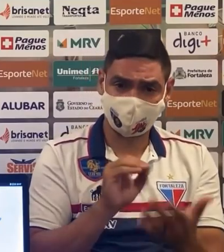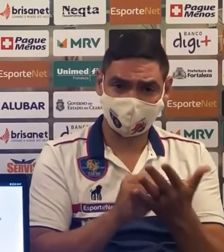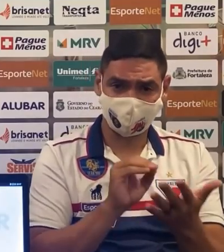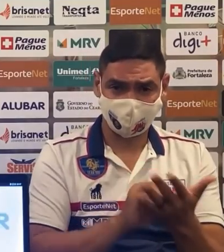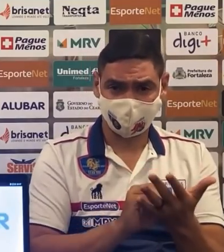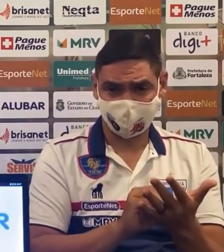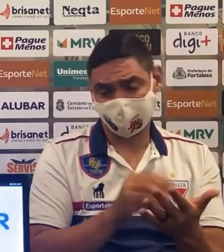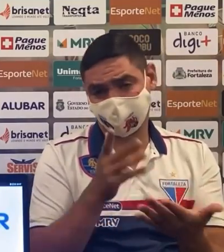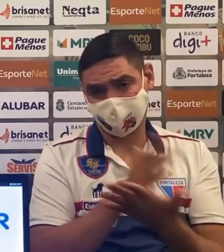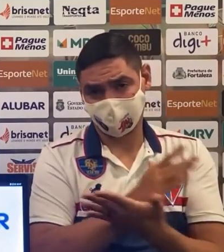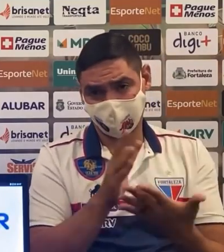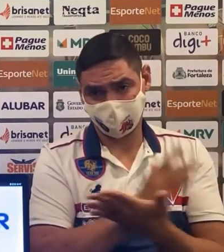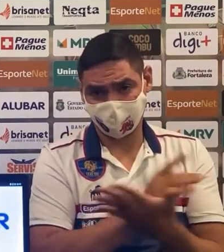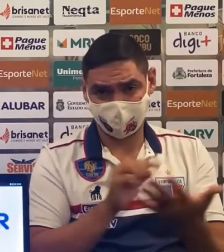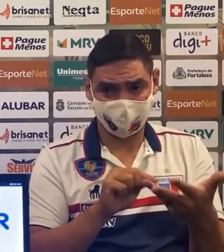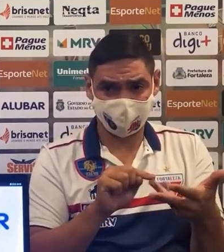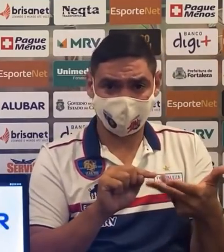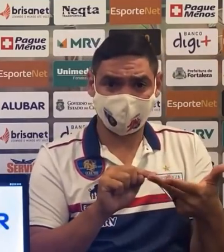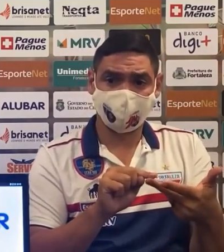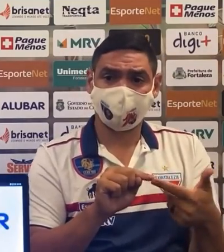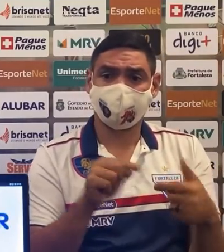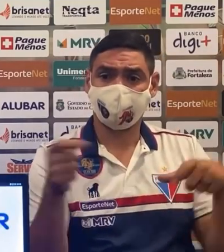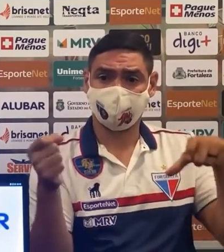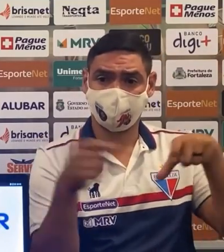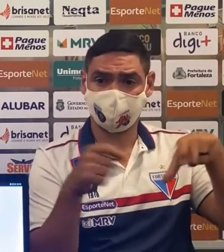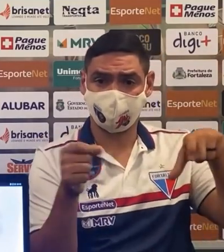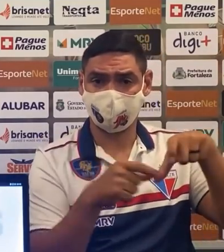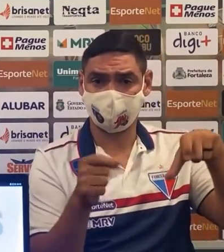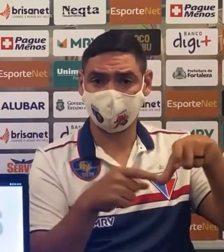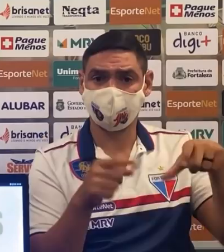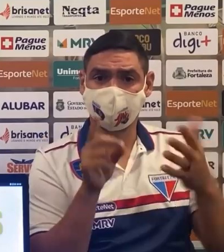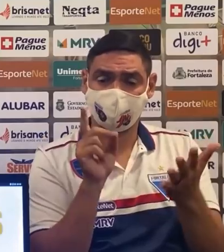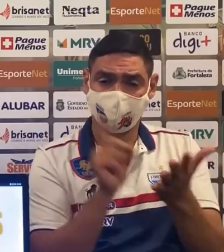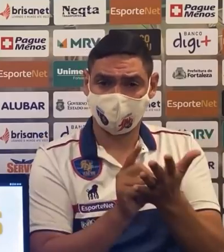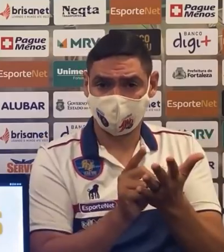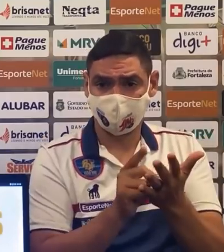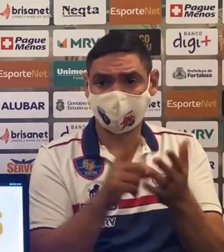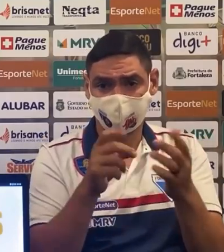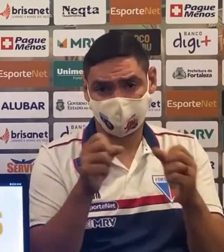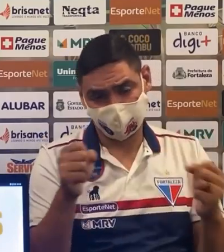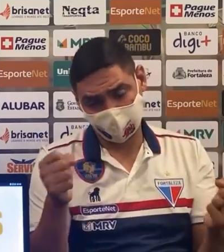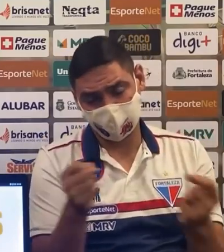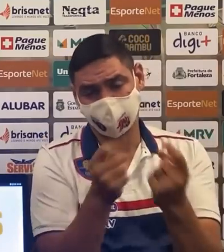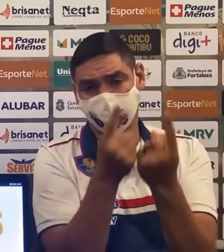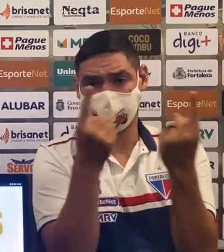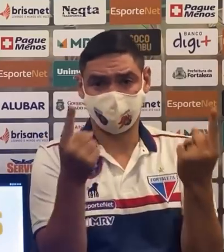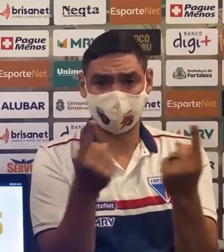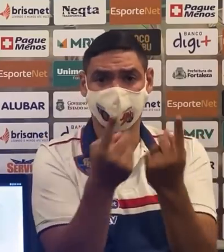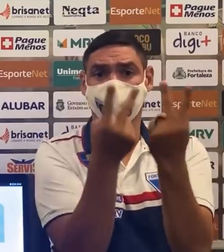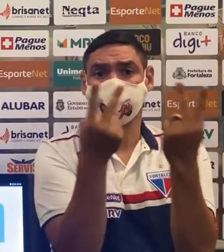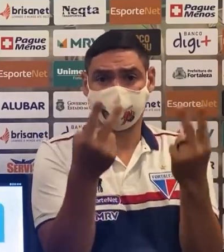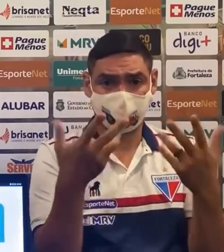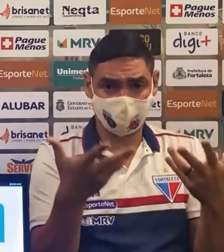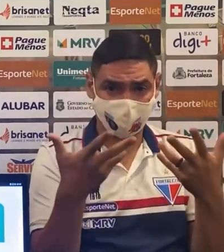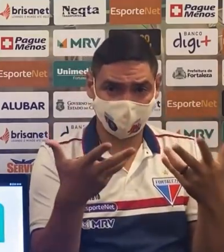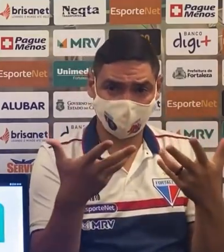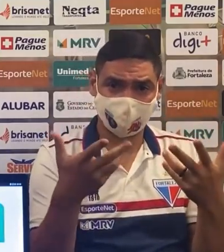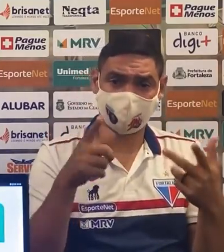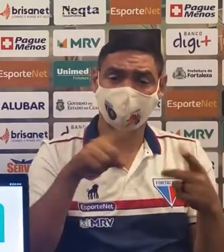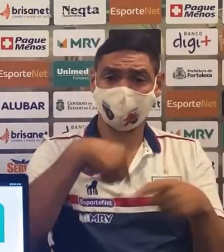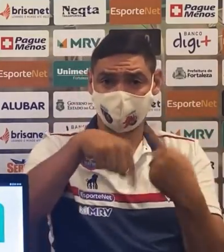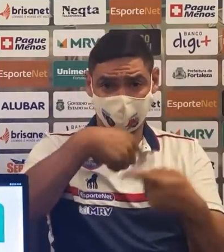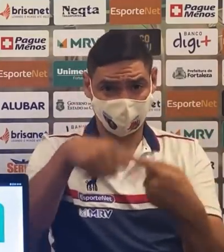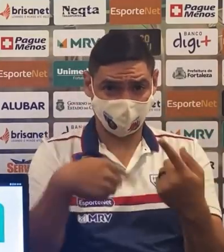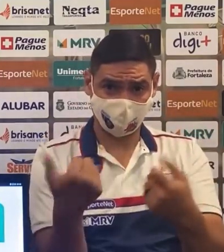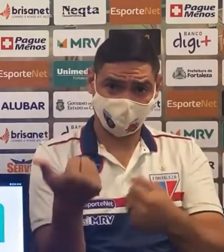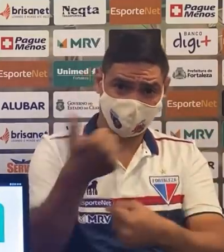para transformá-las em gols e poder ou diminuir ou tentar empatar o jogo, que é o que a gente estava tentando buscar até o final. Fiz algumas